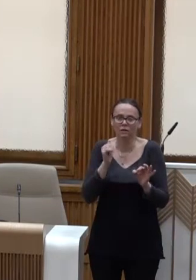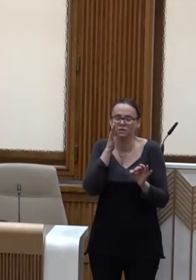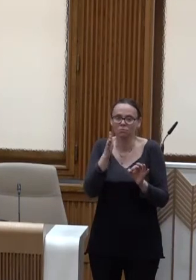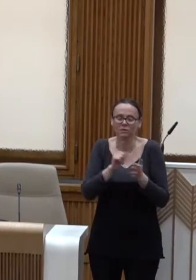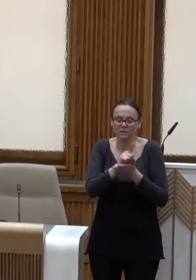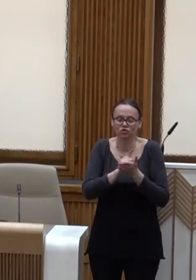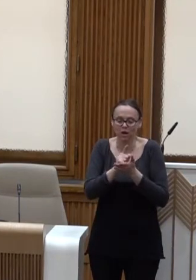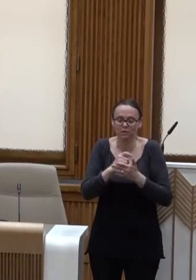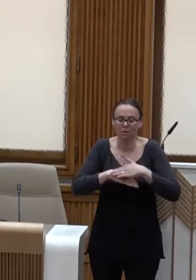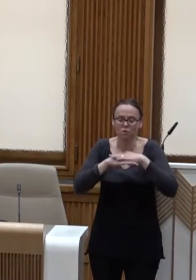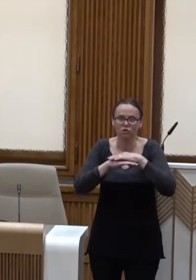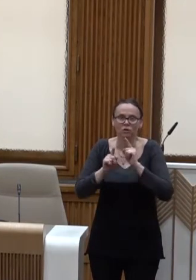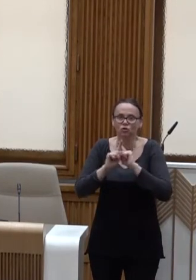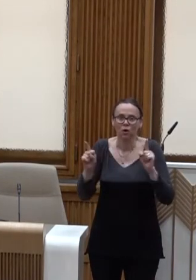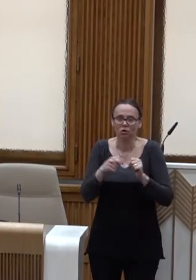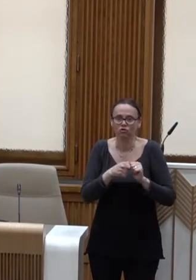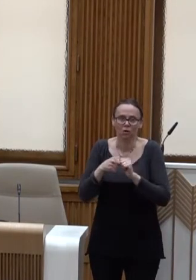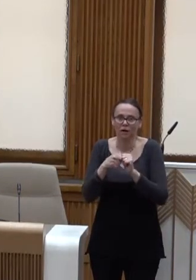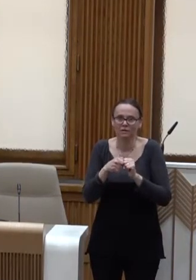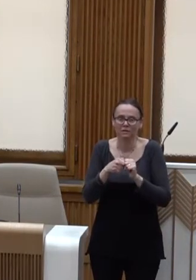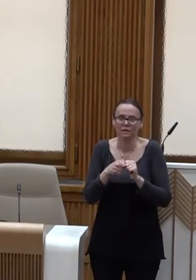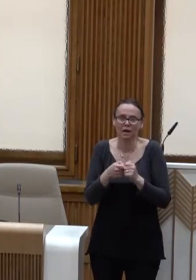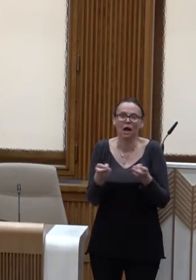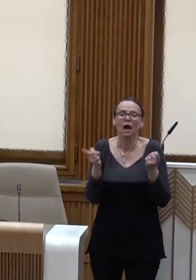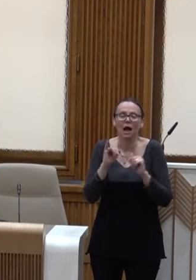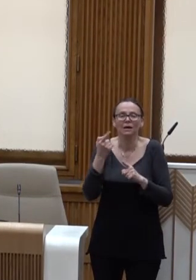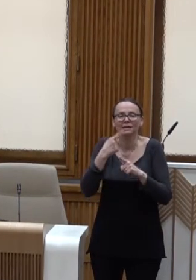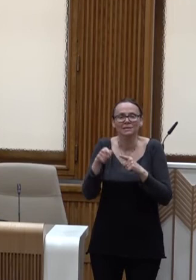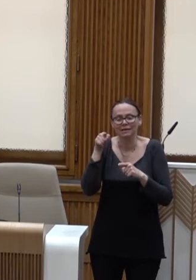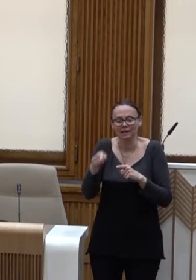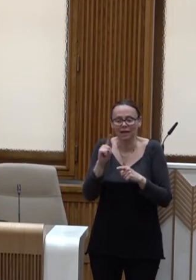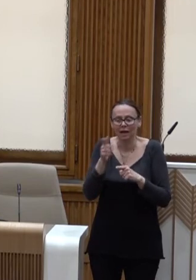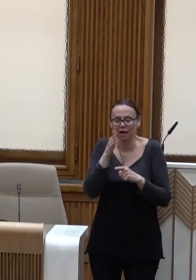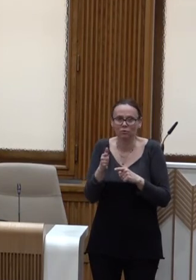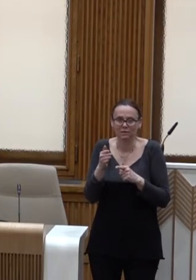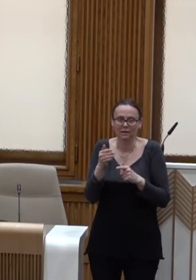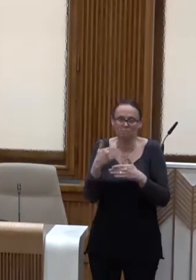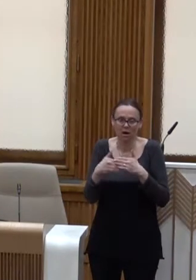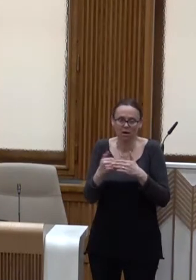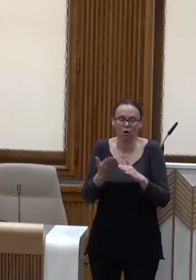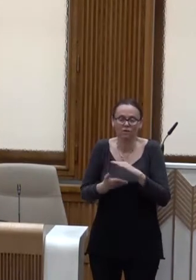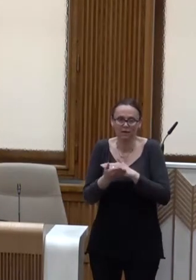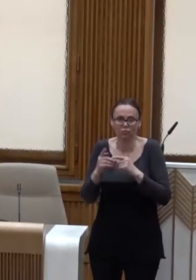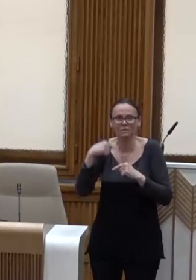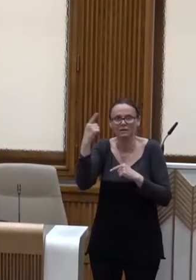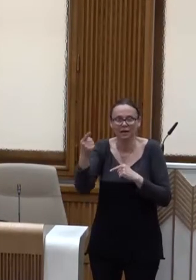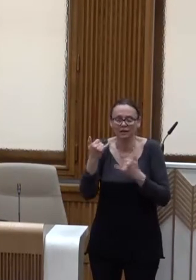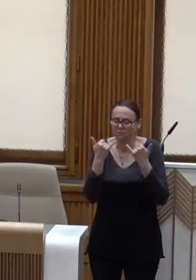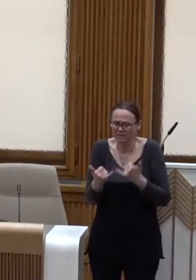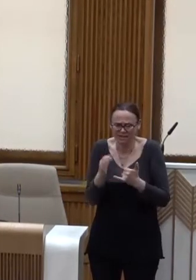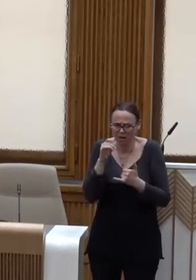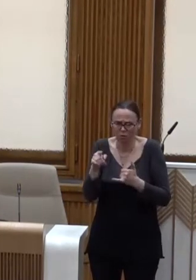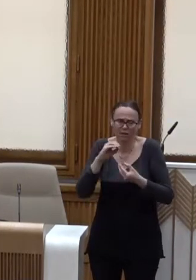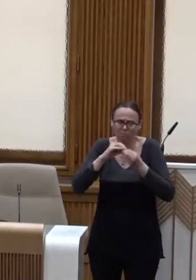čas počitnic drugače organizira, ne, bodi si, da se del tega, kar bo zdaj izpadlo, nadomesti takrat. Ampak zdaj o tem špekulirati